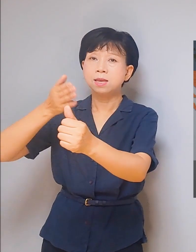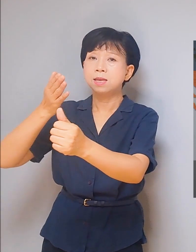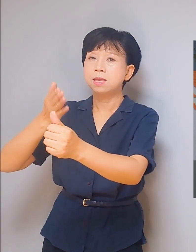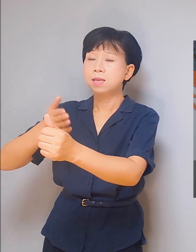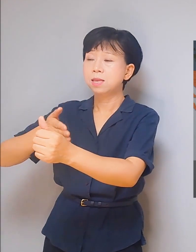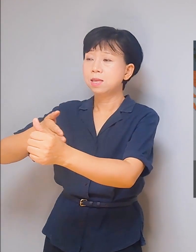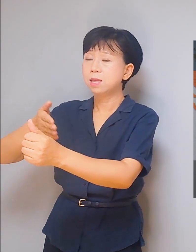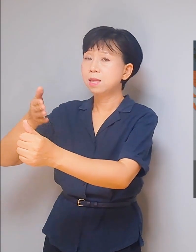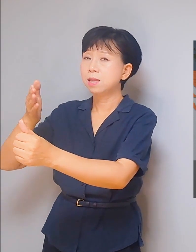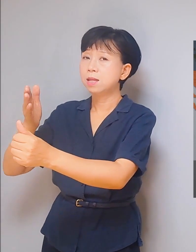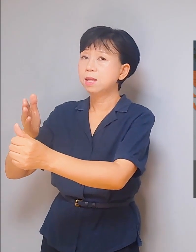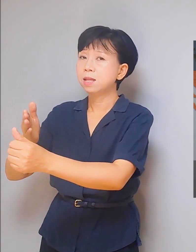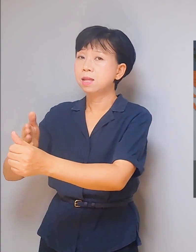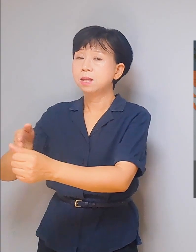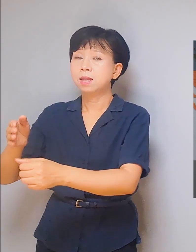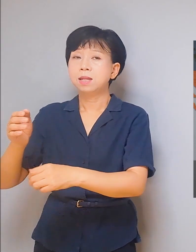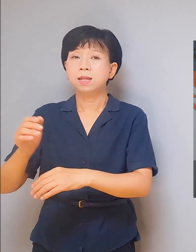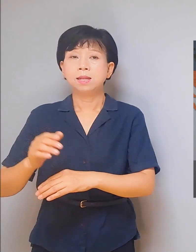돌리세.